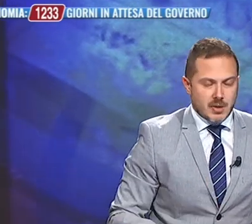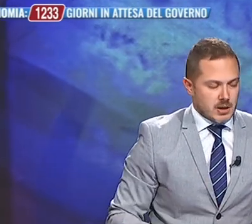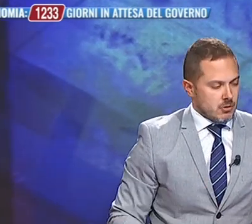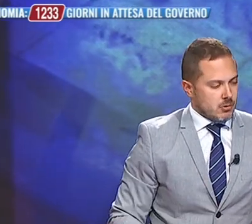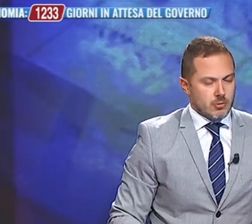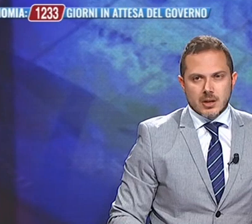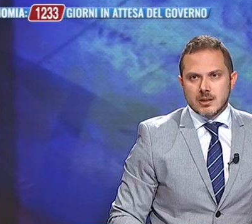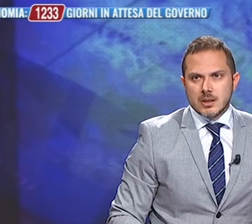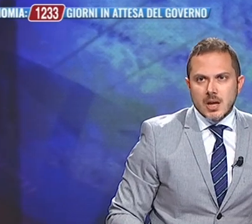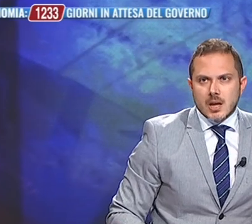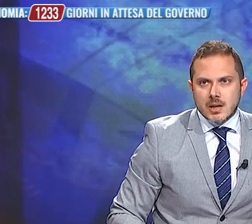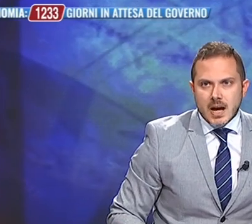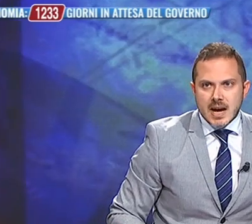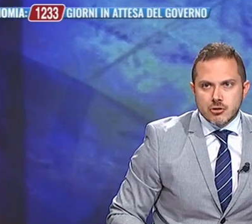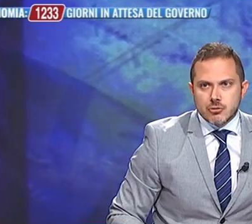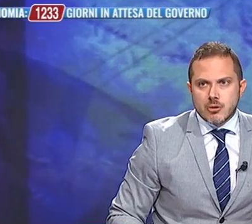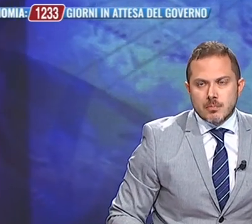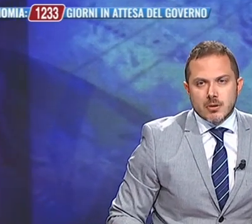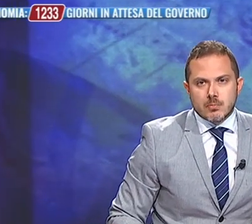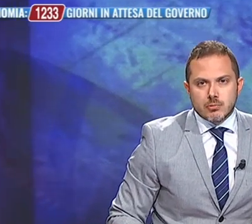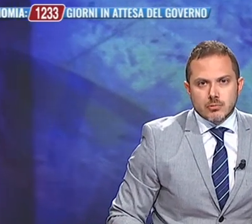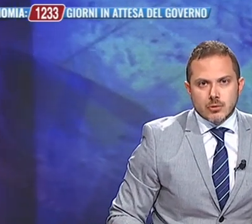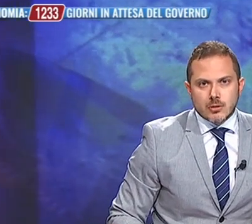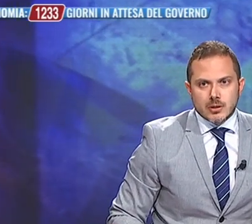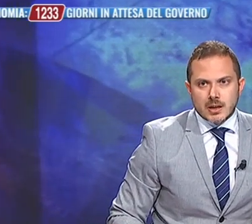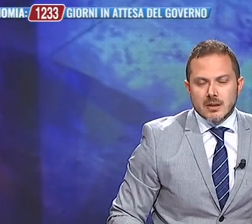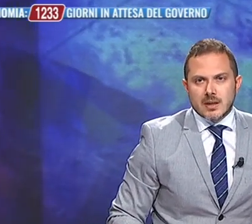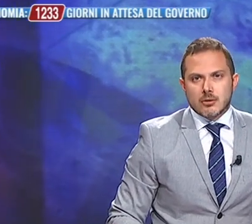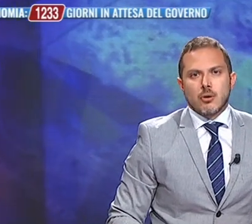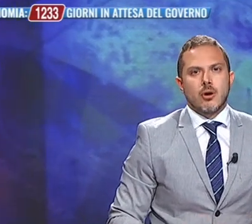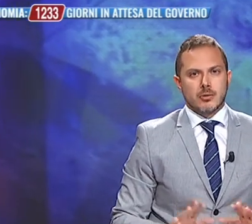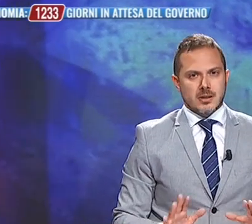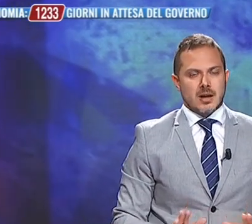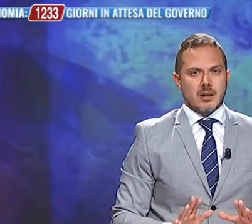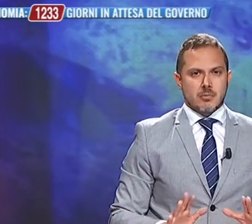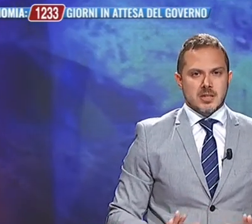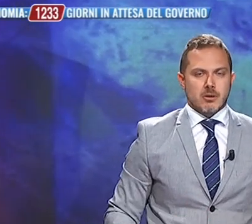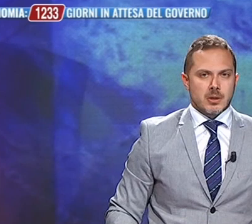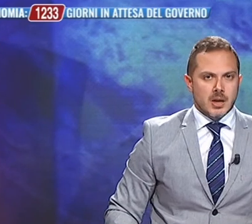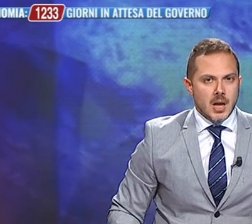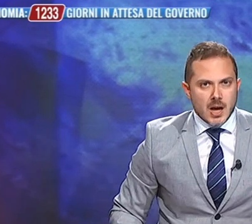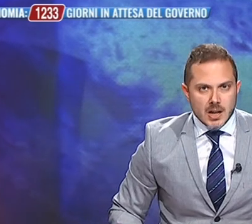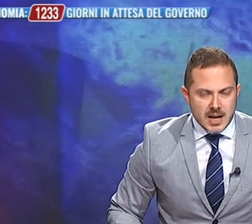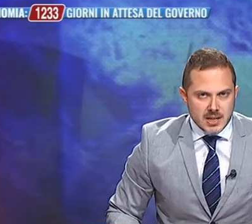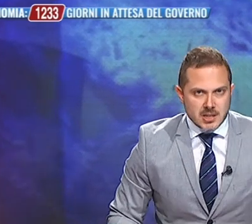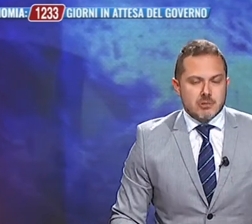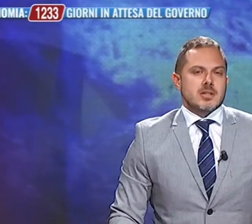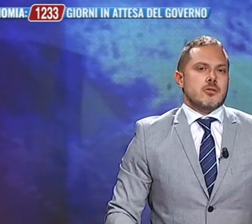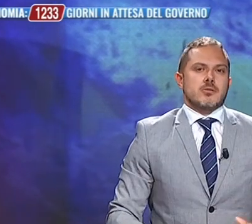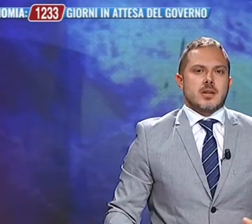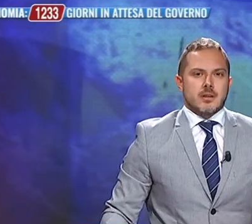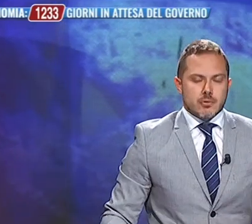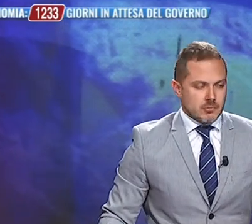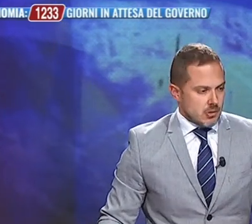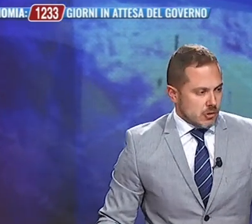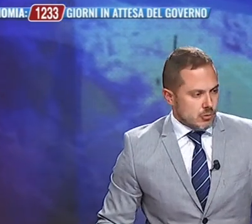ULS, meglio ancora, di Asolo e poi appunto nel Veneto orientale. Questa quindi è la